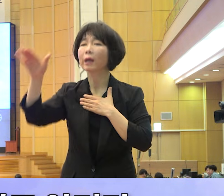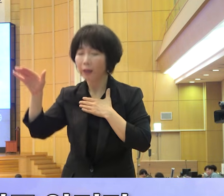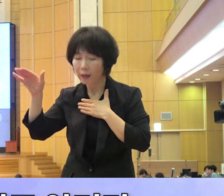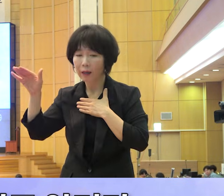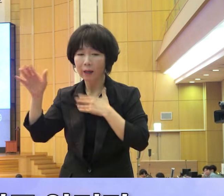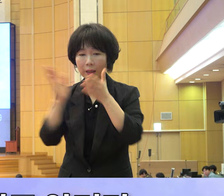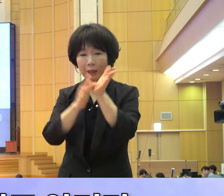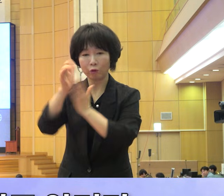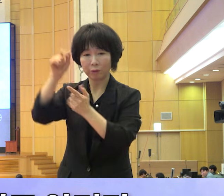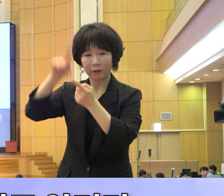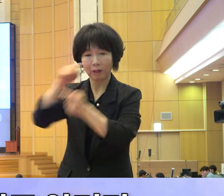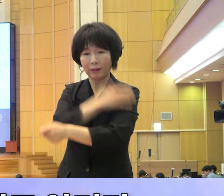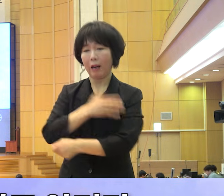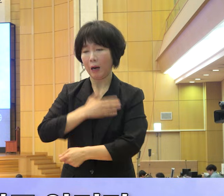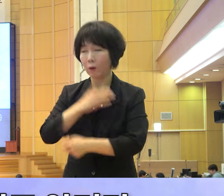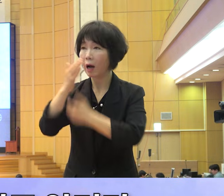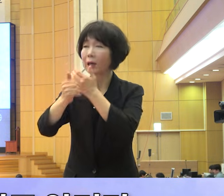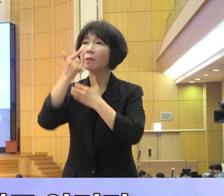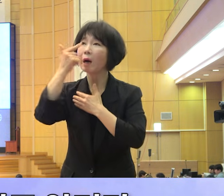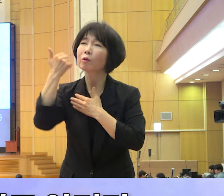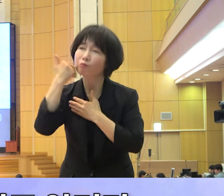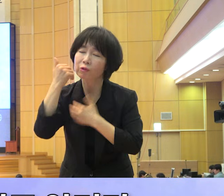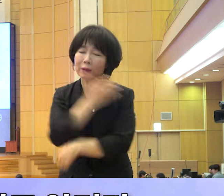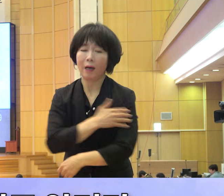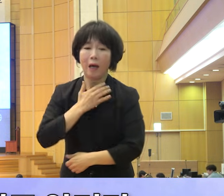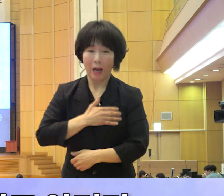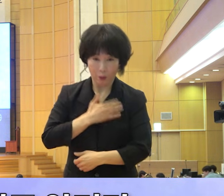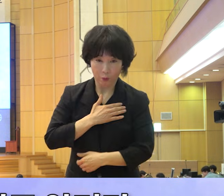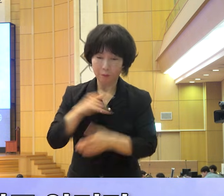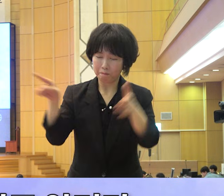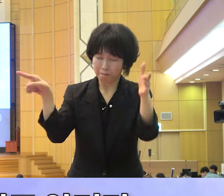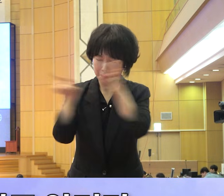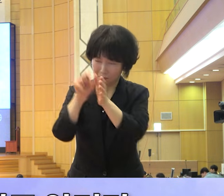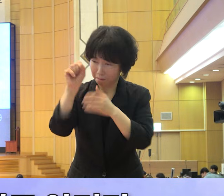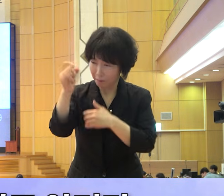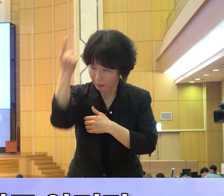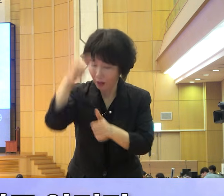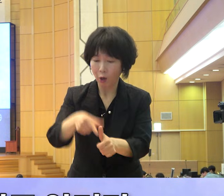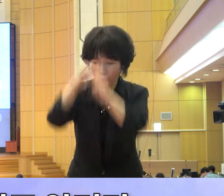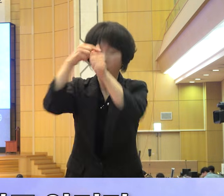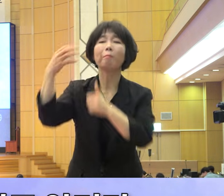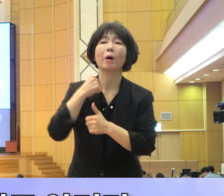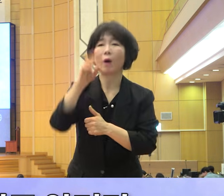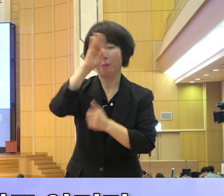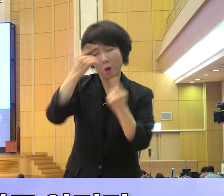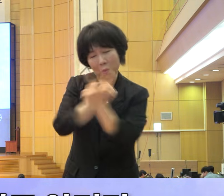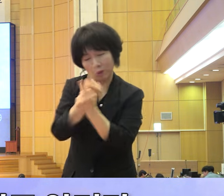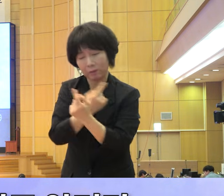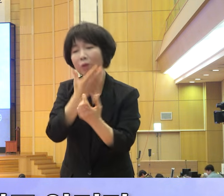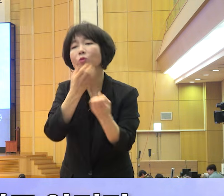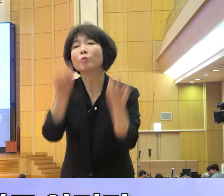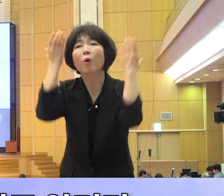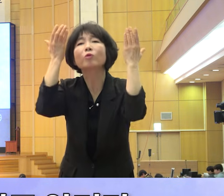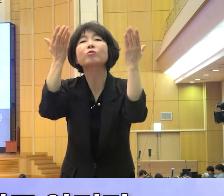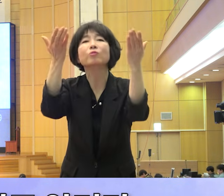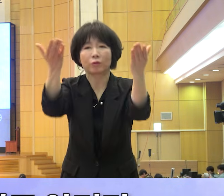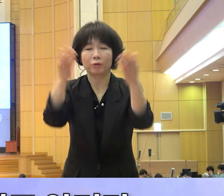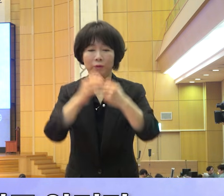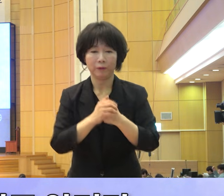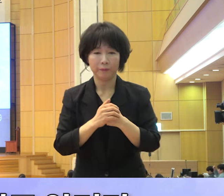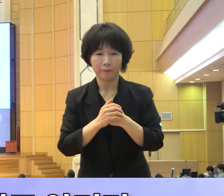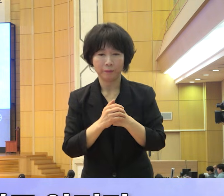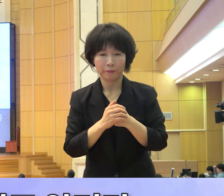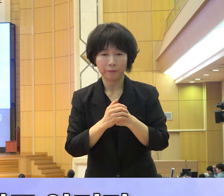우리에게 예수를 알고 아버지를 알고 그래서 믿음으로 말미암아 구원받고 치료받고 축복받을 수